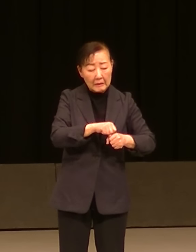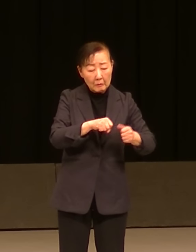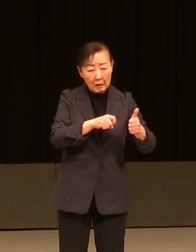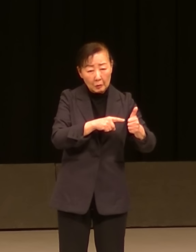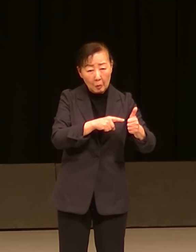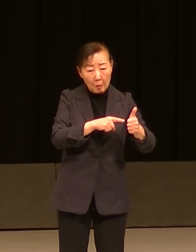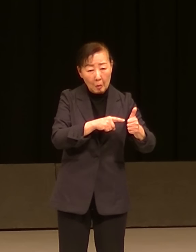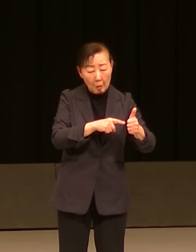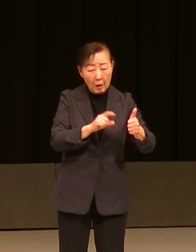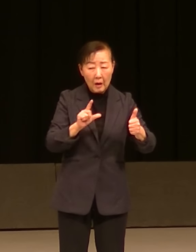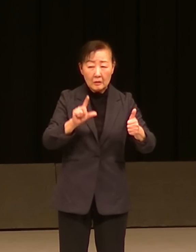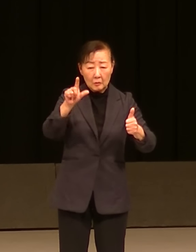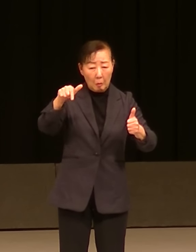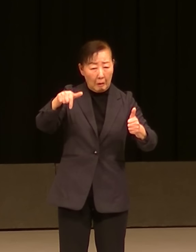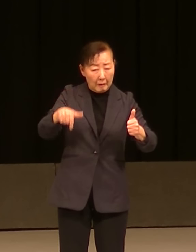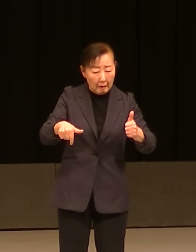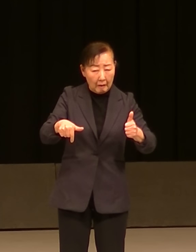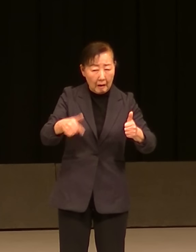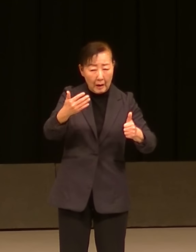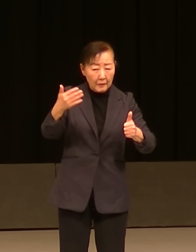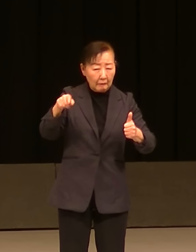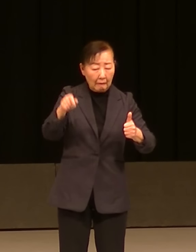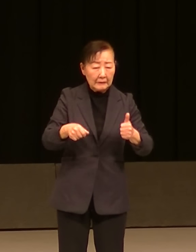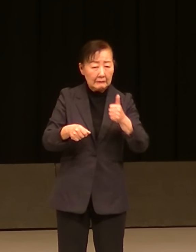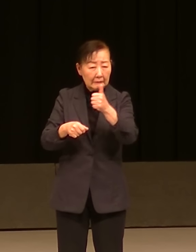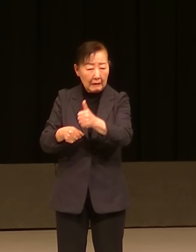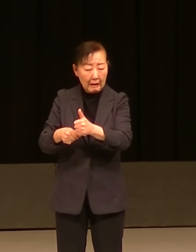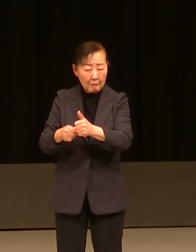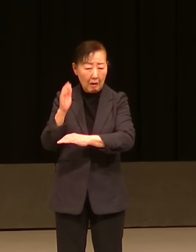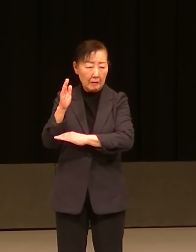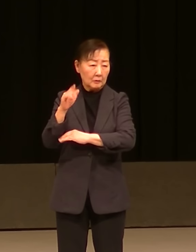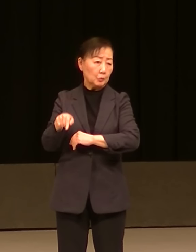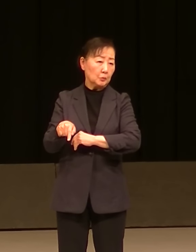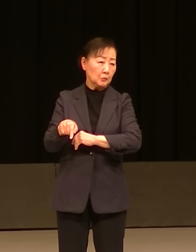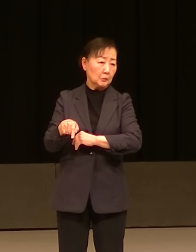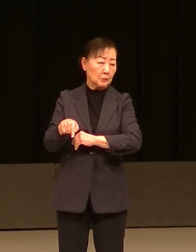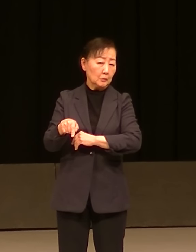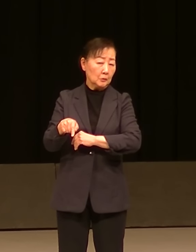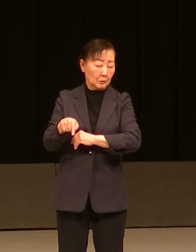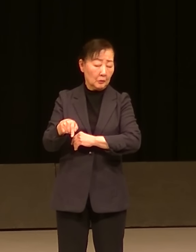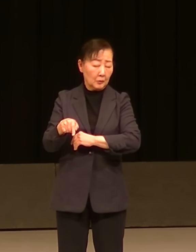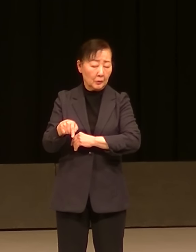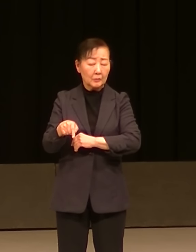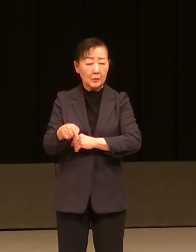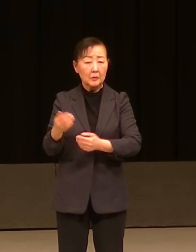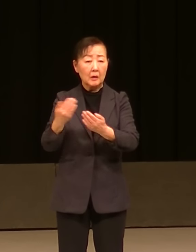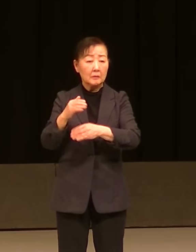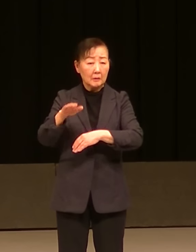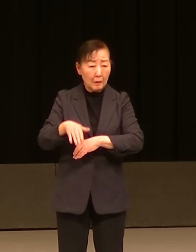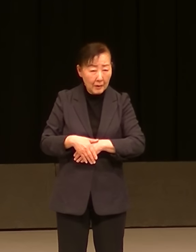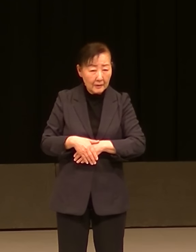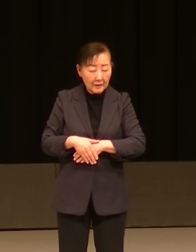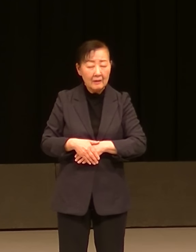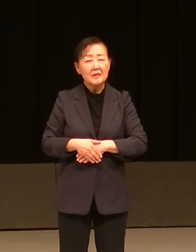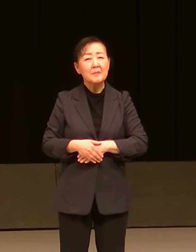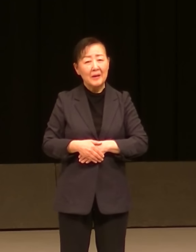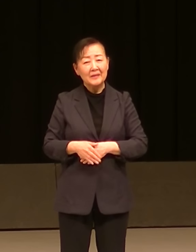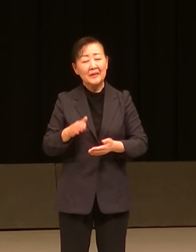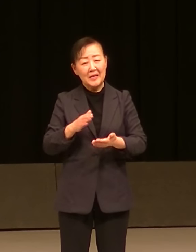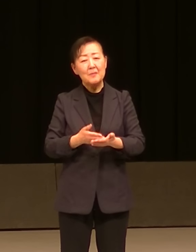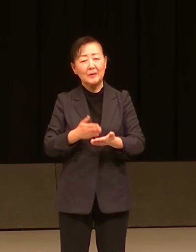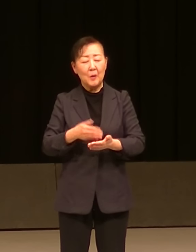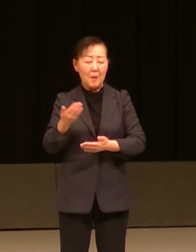上下両院で演説をするということが、まあ、という展開になったがために今の一連の話をちょ